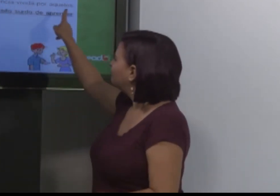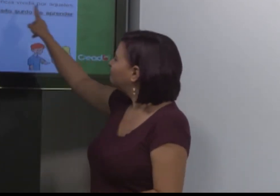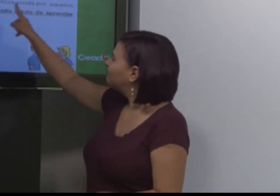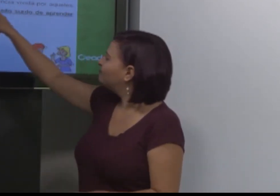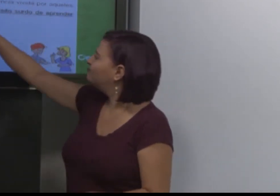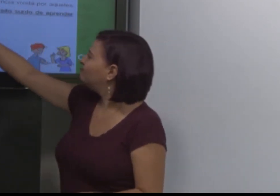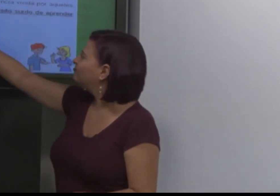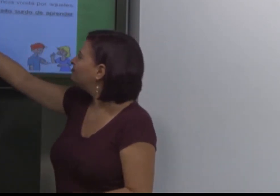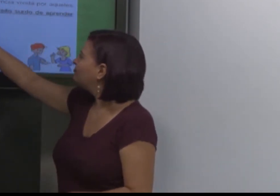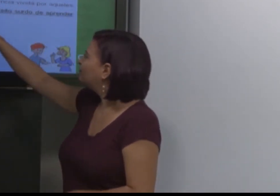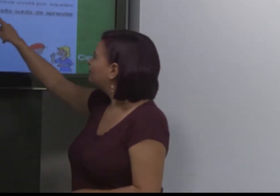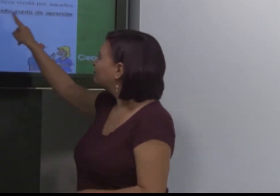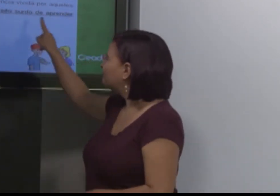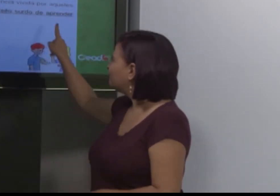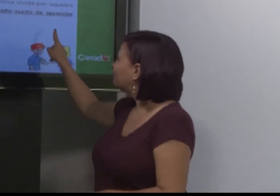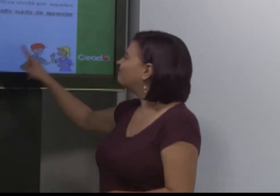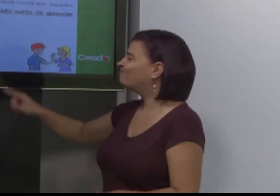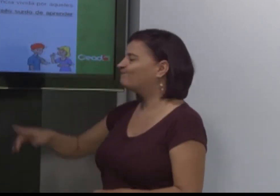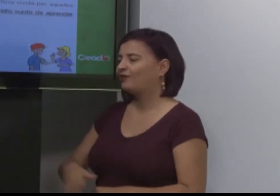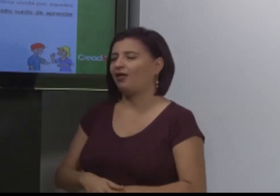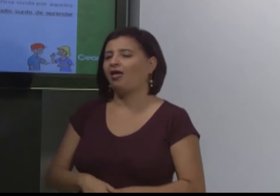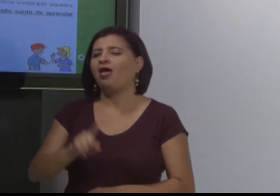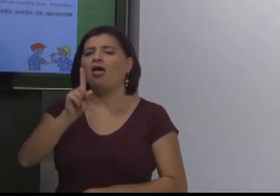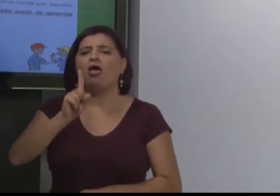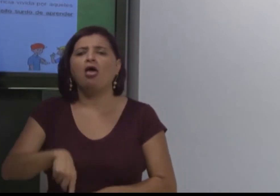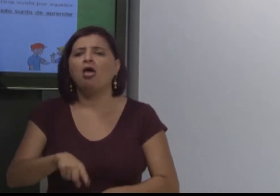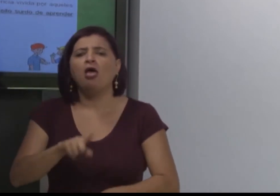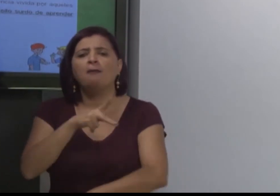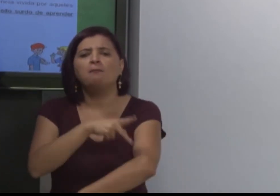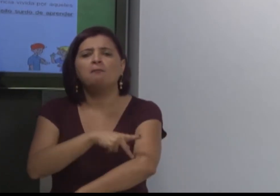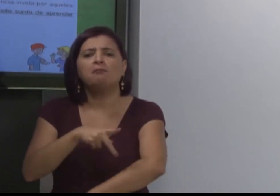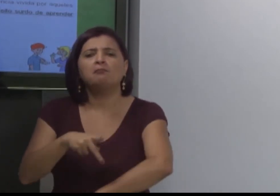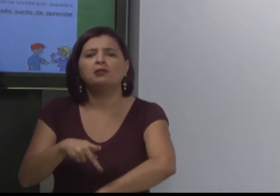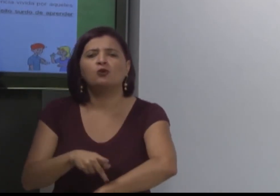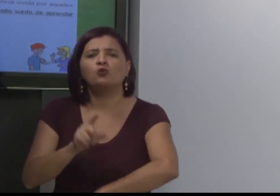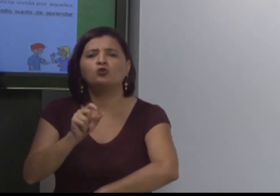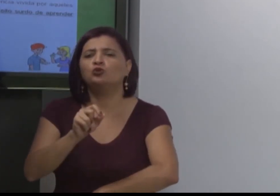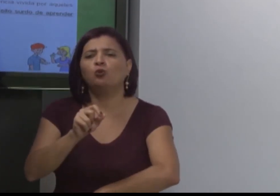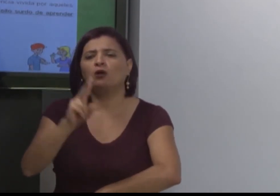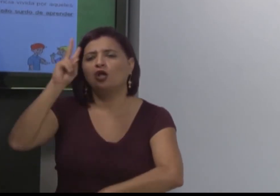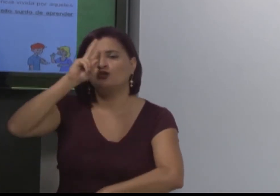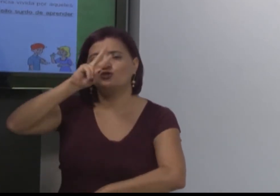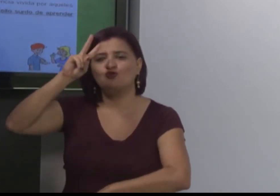a pedagogia visual, ela ainda não está pronta.